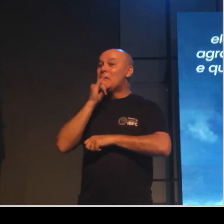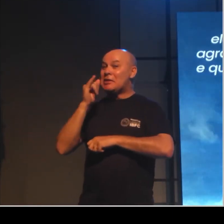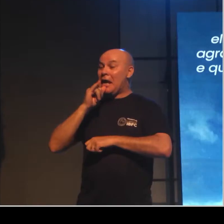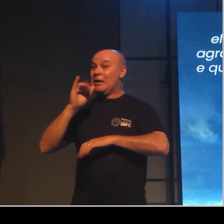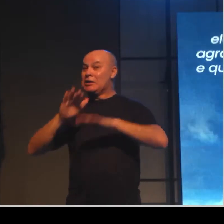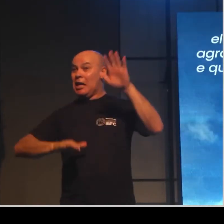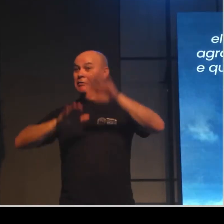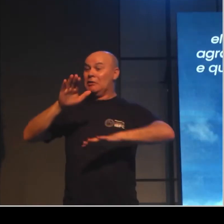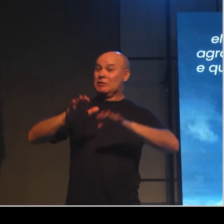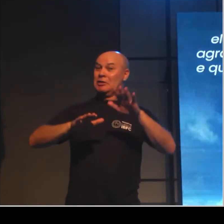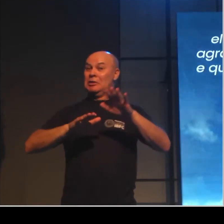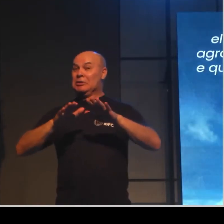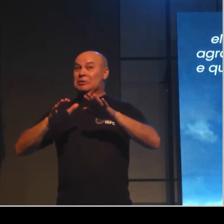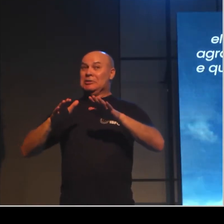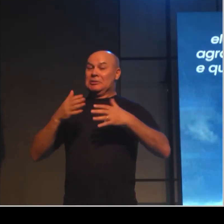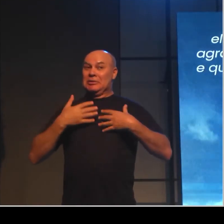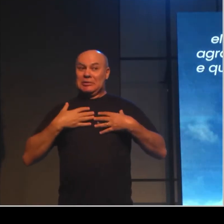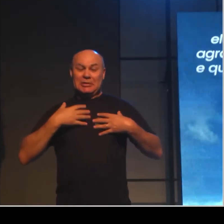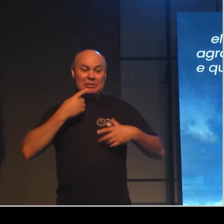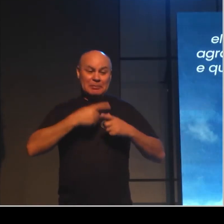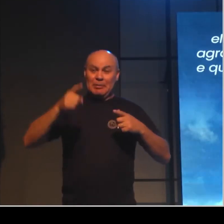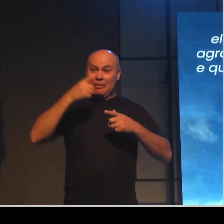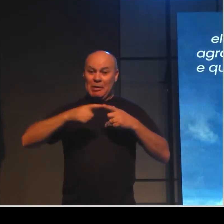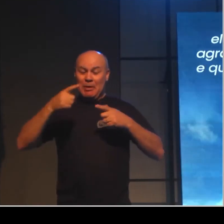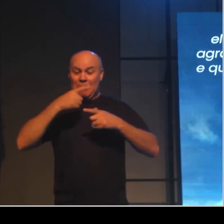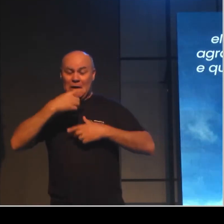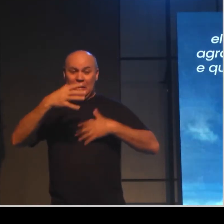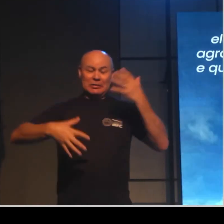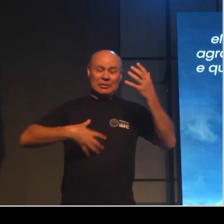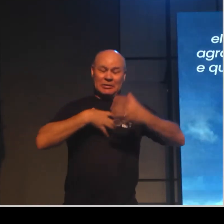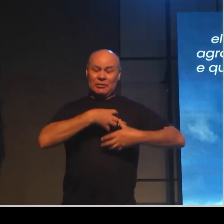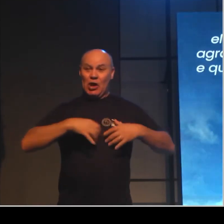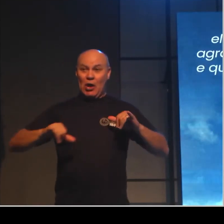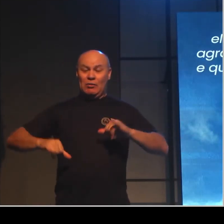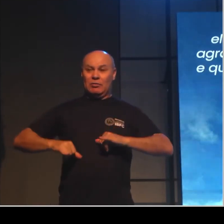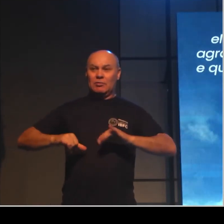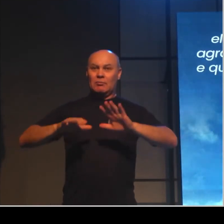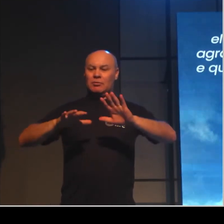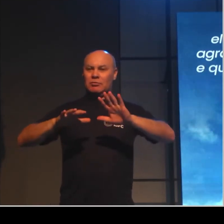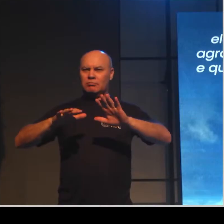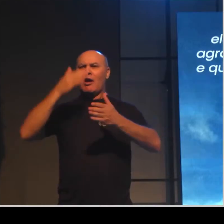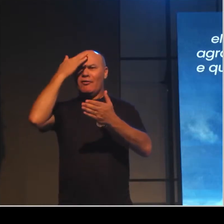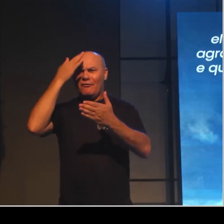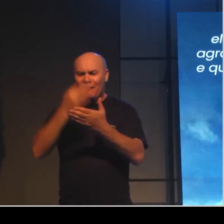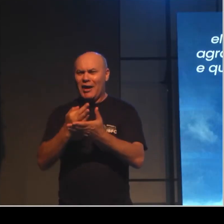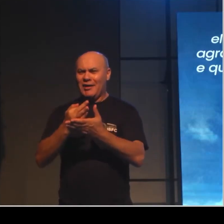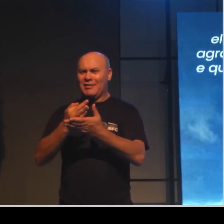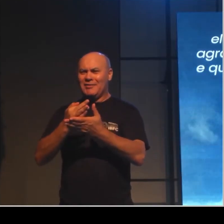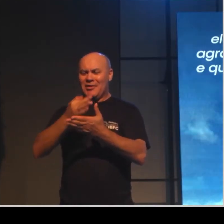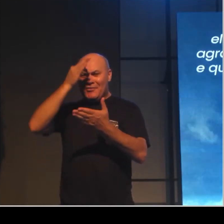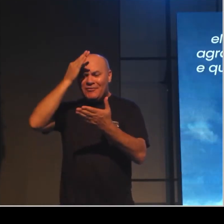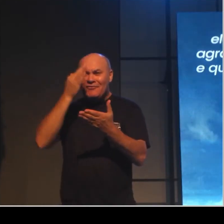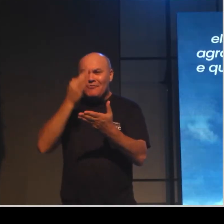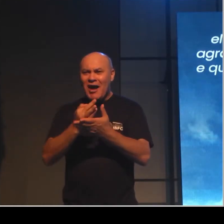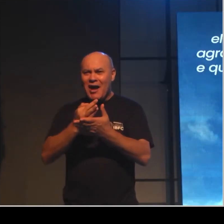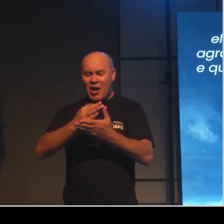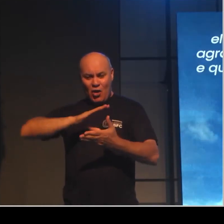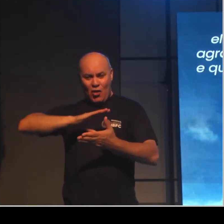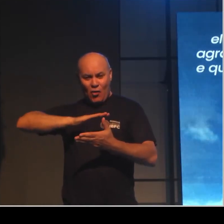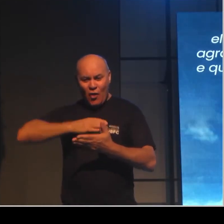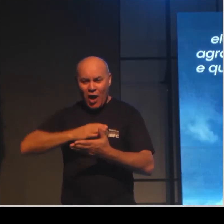Independente do que você vivenciar, você passar, celebre, comemore, porque Deus não está longe, Deus te ama, Deus está